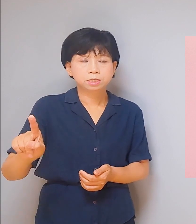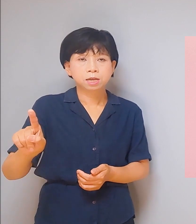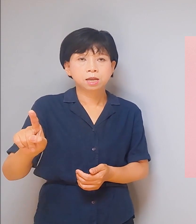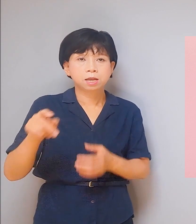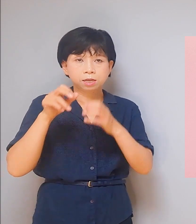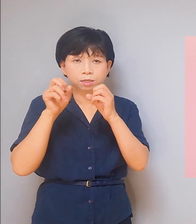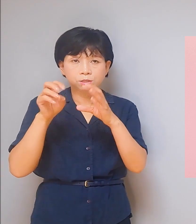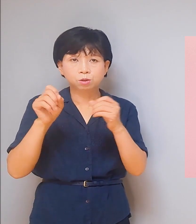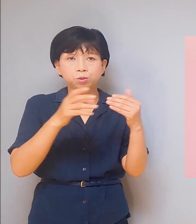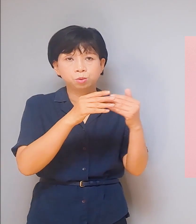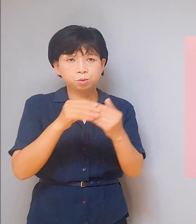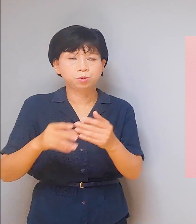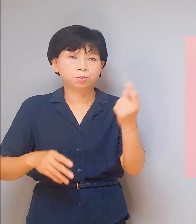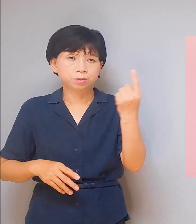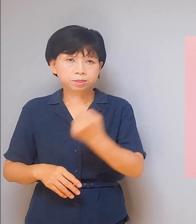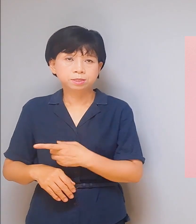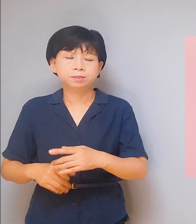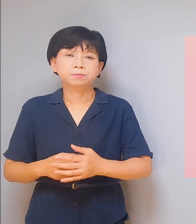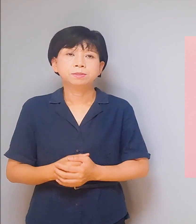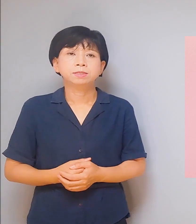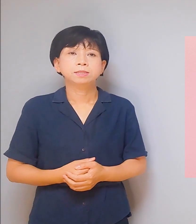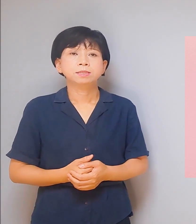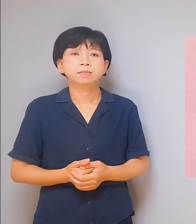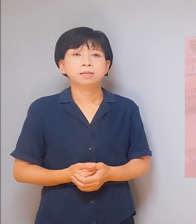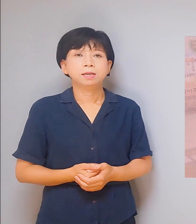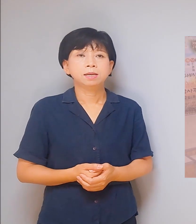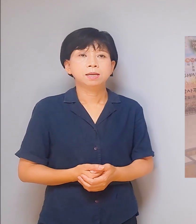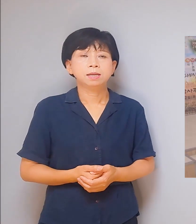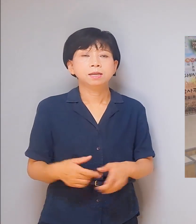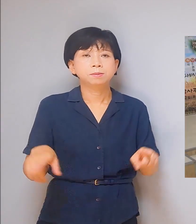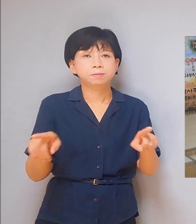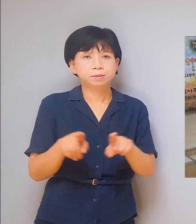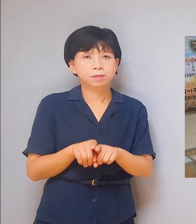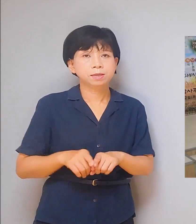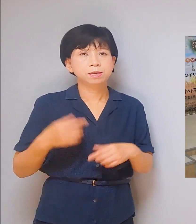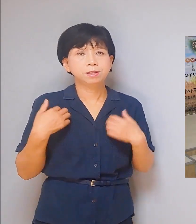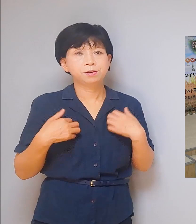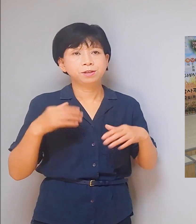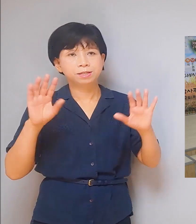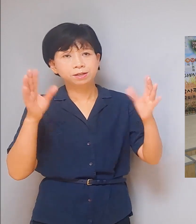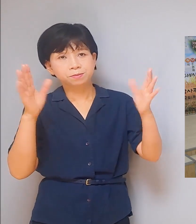팔려 회장은 양숙희 간사님, 천사는 김현숙 집사님. 우리 환영합니다.